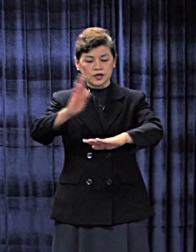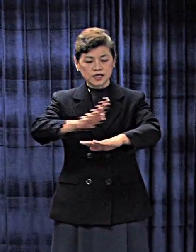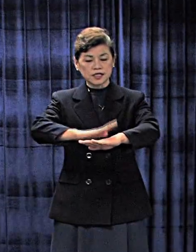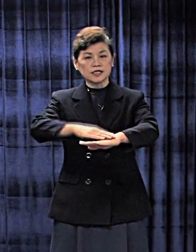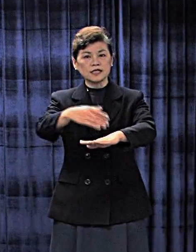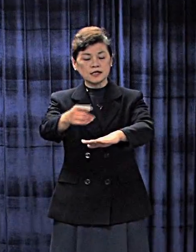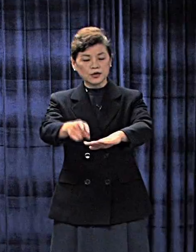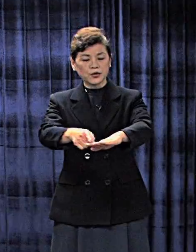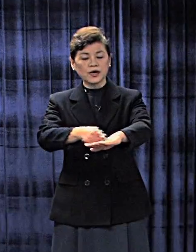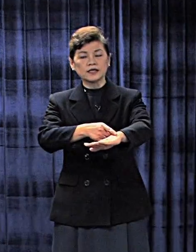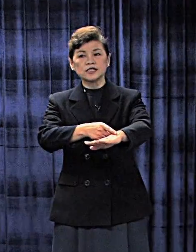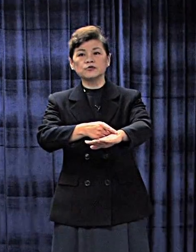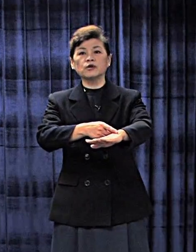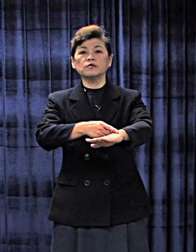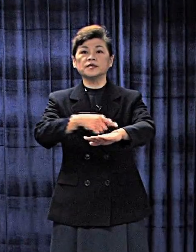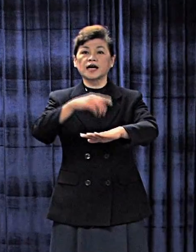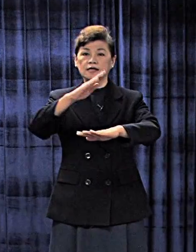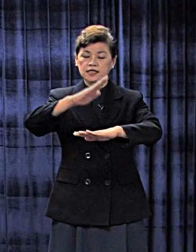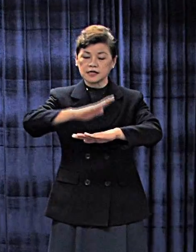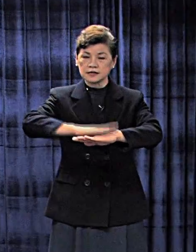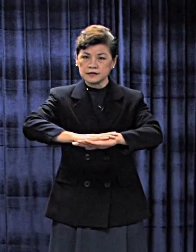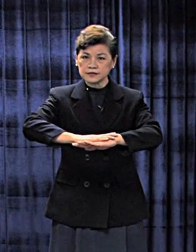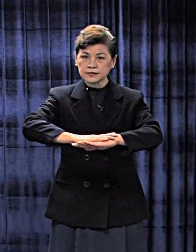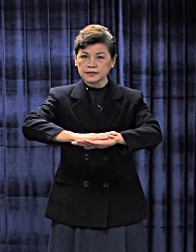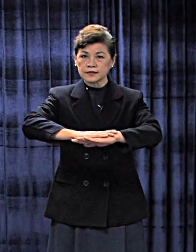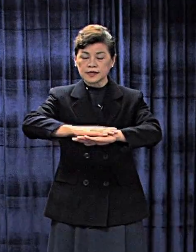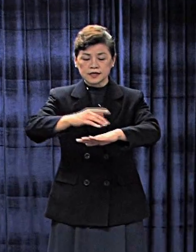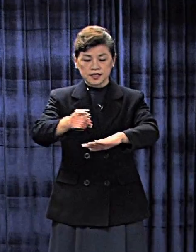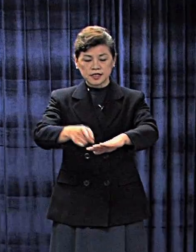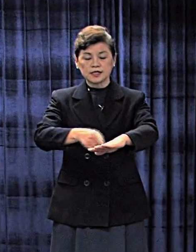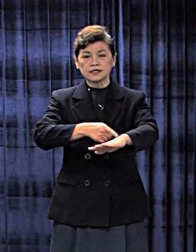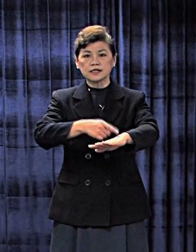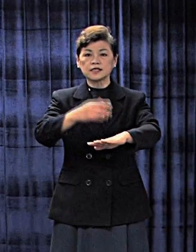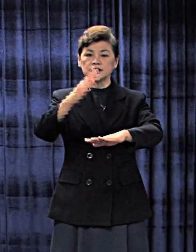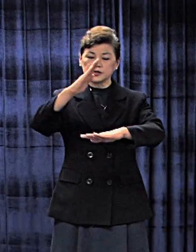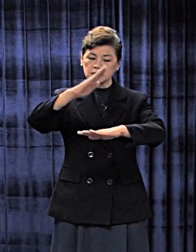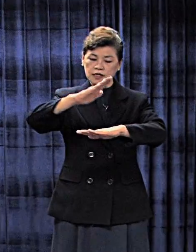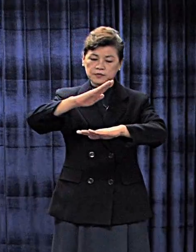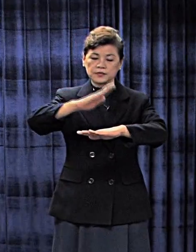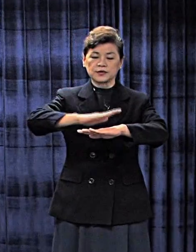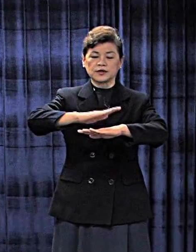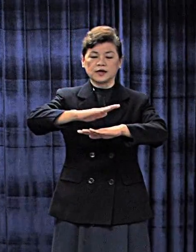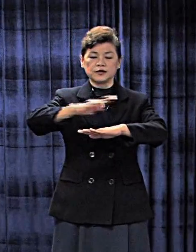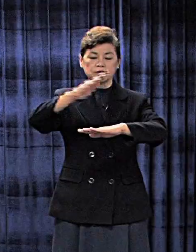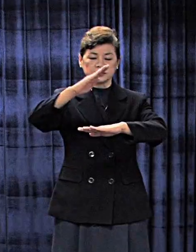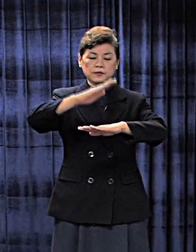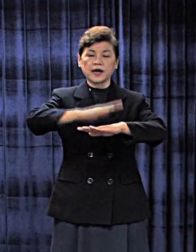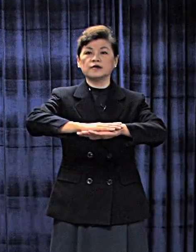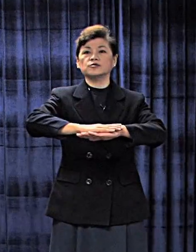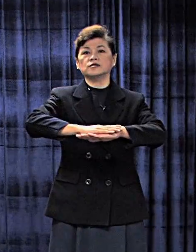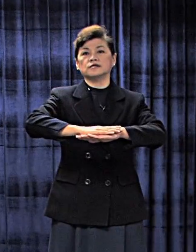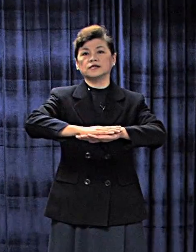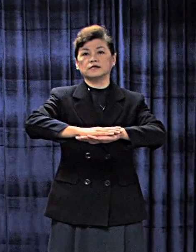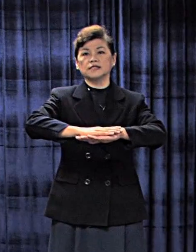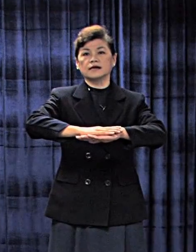习惯，习惯我们打成性，这个成就是你右手拍左手的手掌，